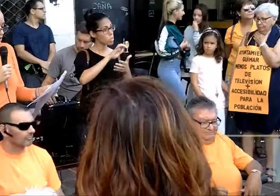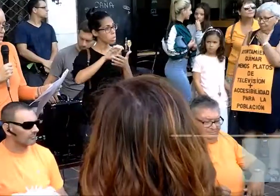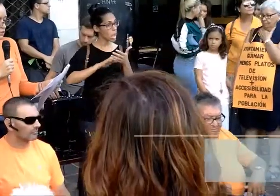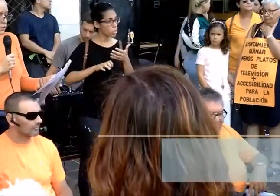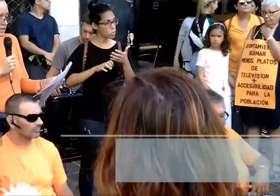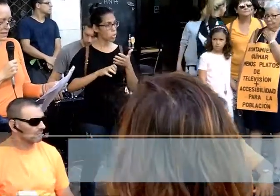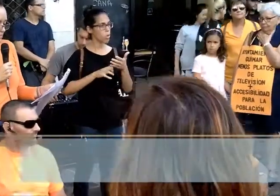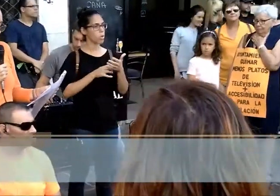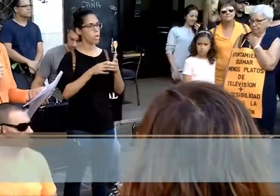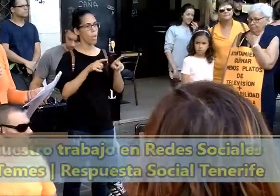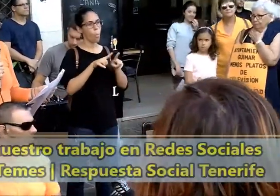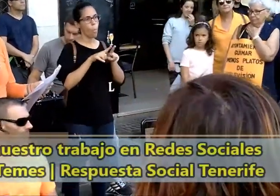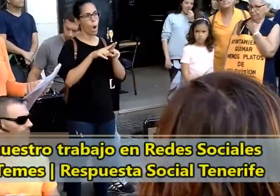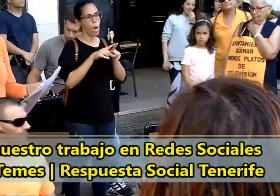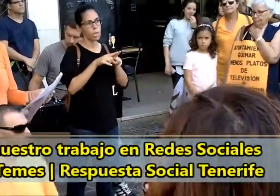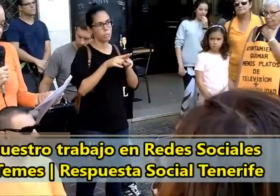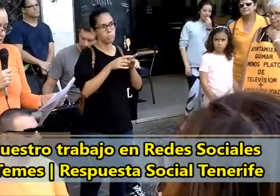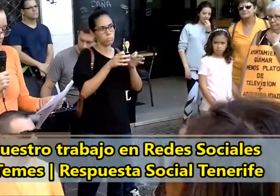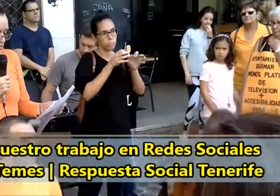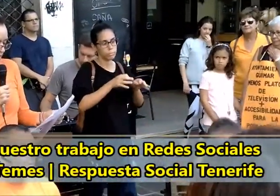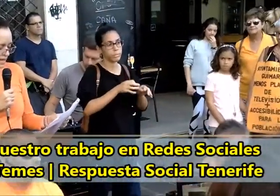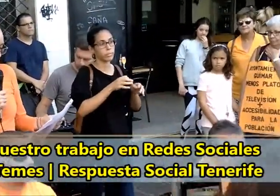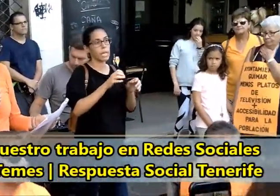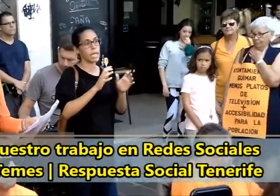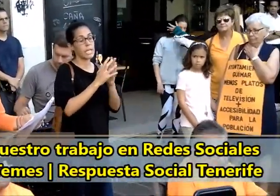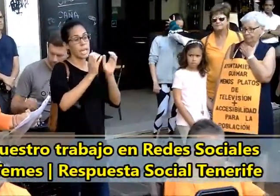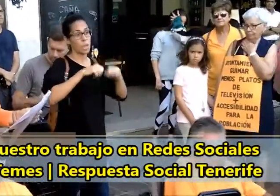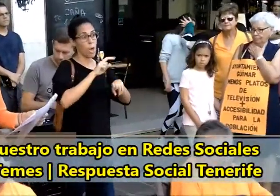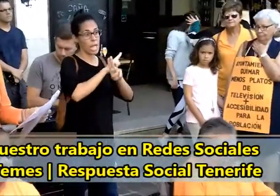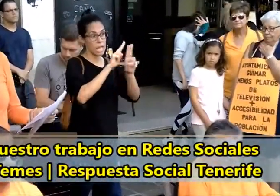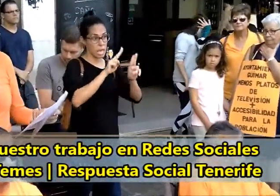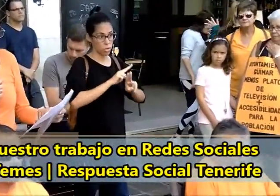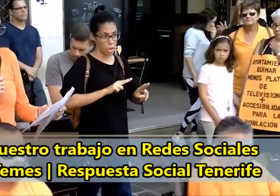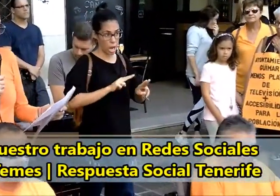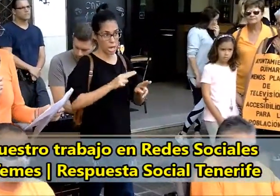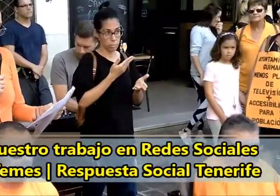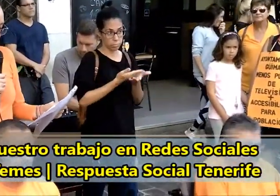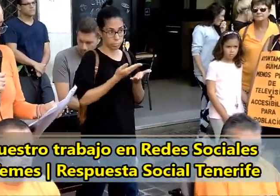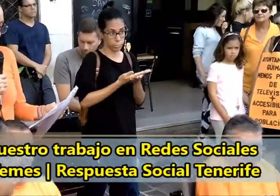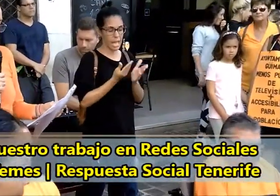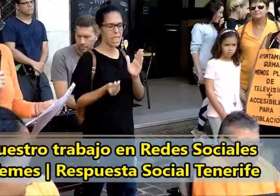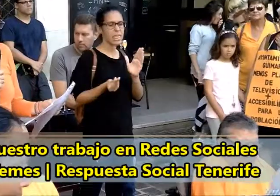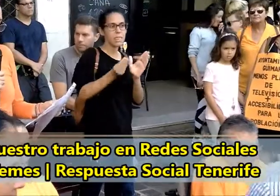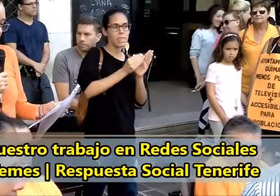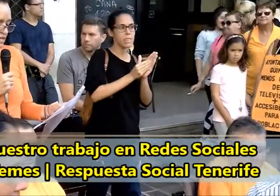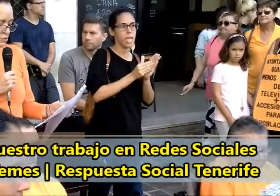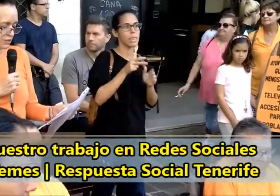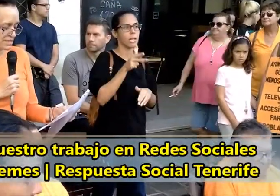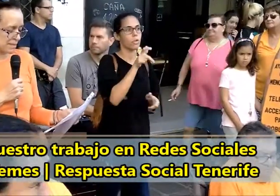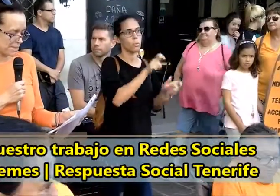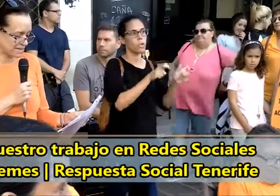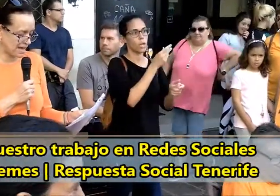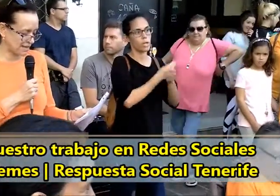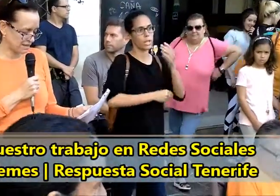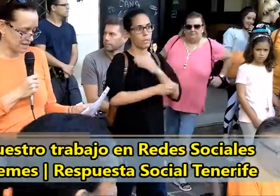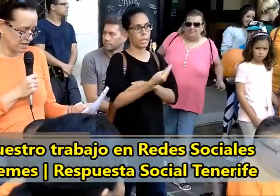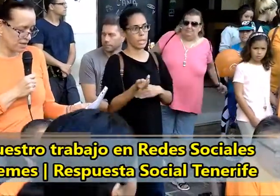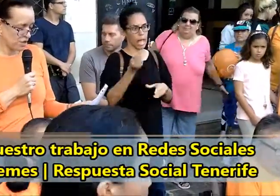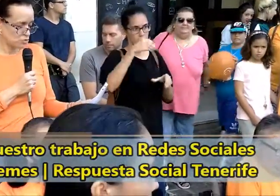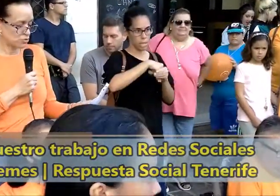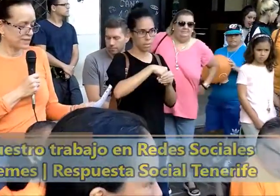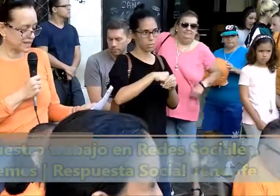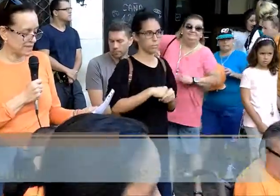constituyen jurídicamente tratados internacionales que recogen los derechos de las personas con discapacidad.